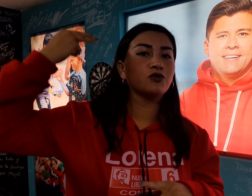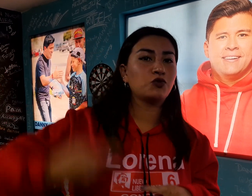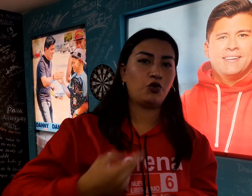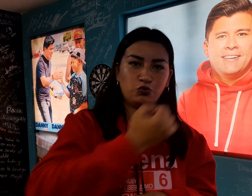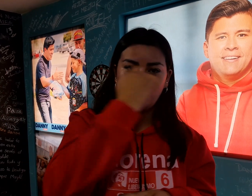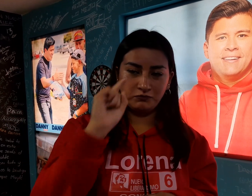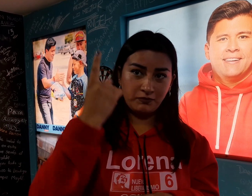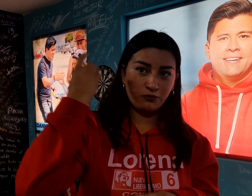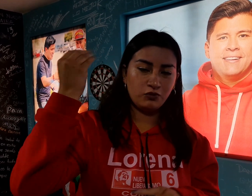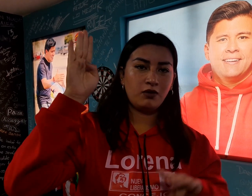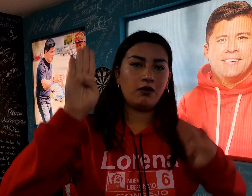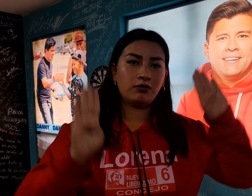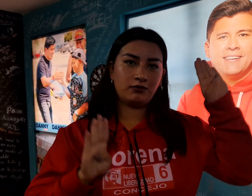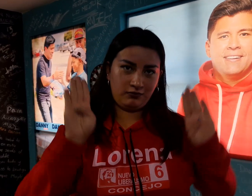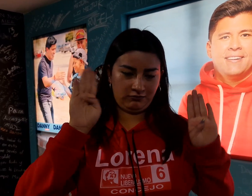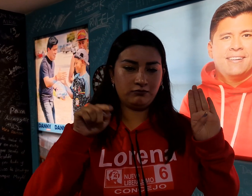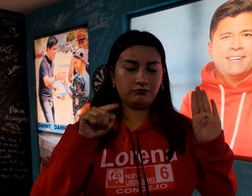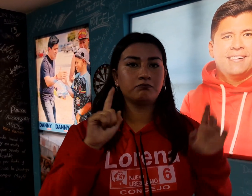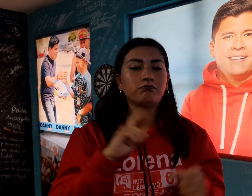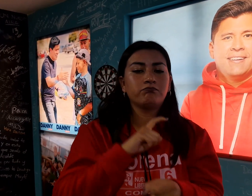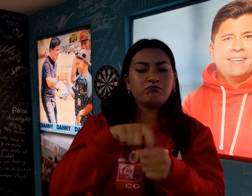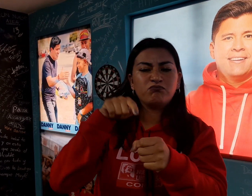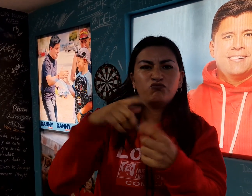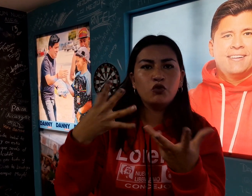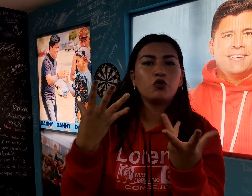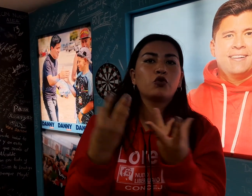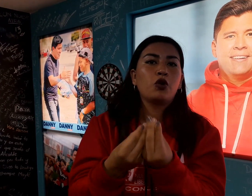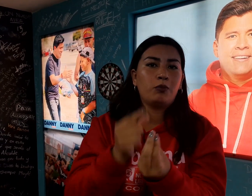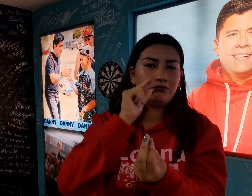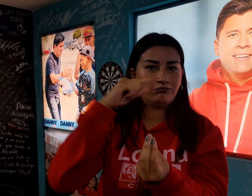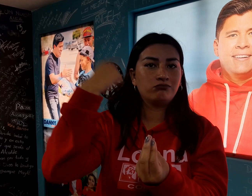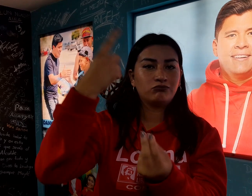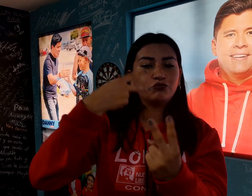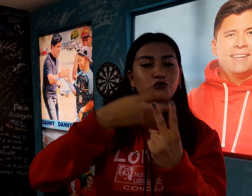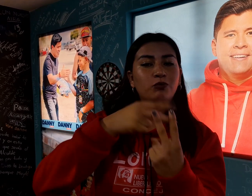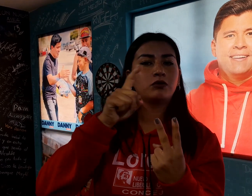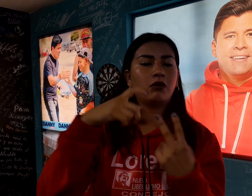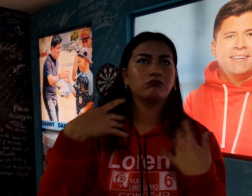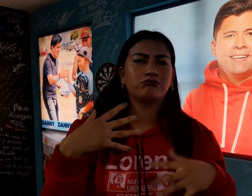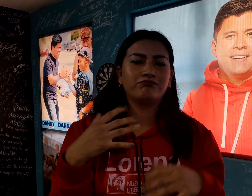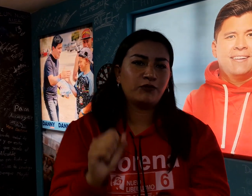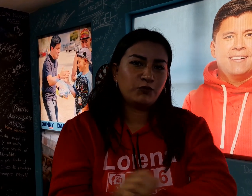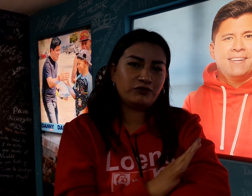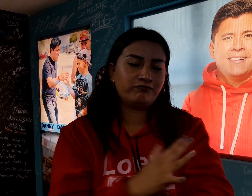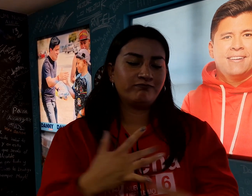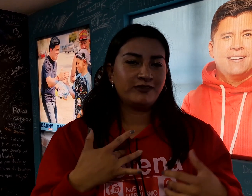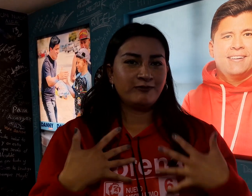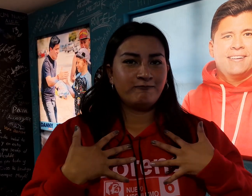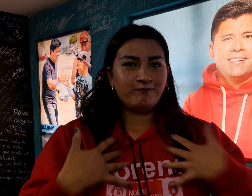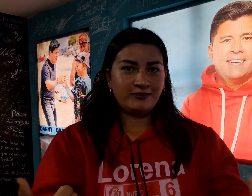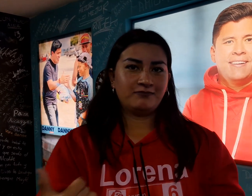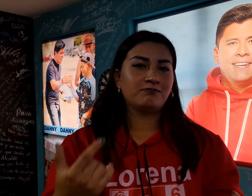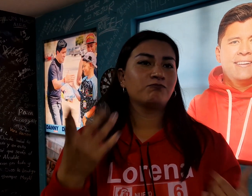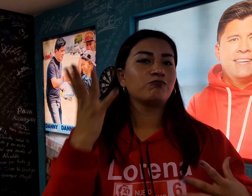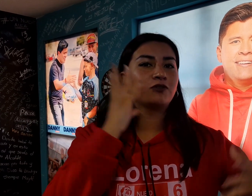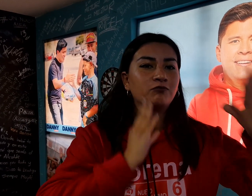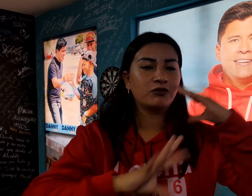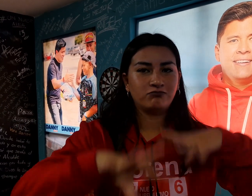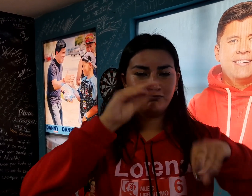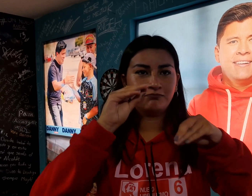metas. Vamos en pro de la historia de Soacha, donde nunca una persona sorda ha llegado al consejo.